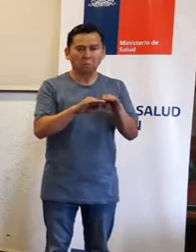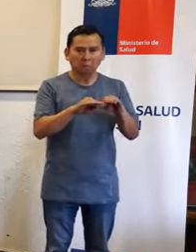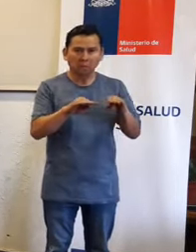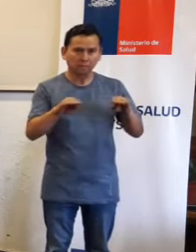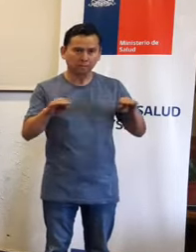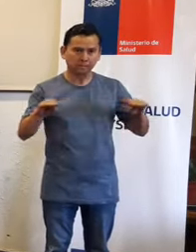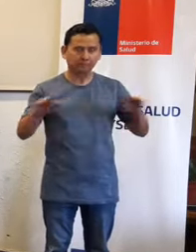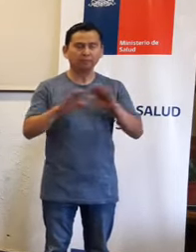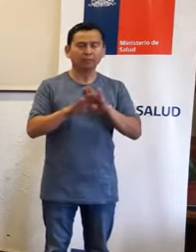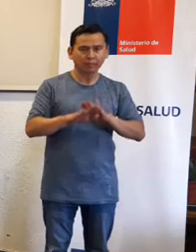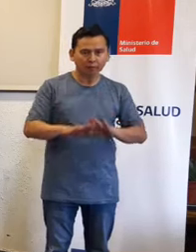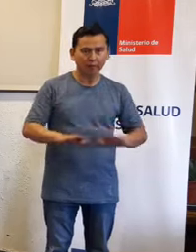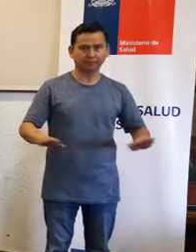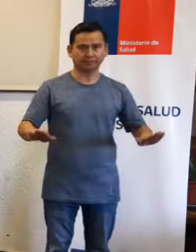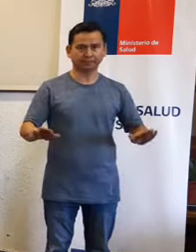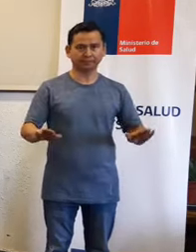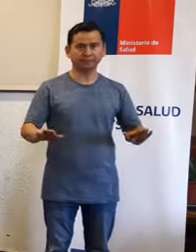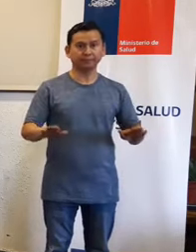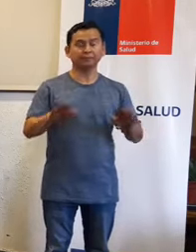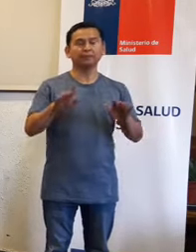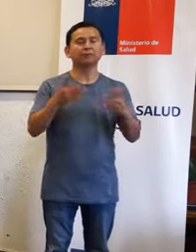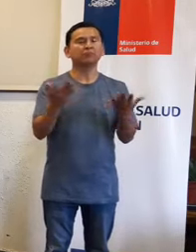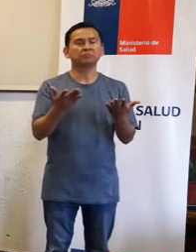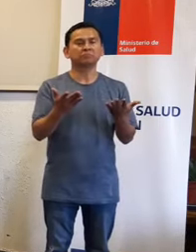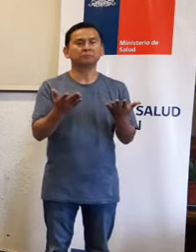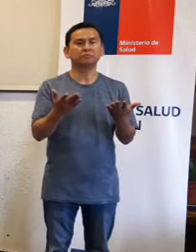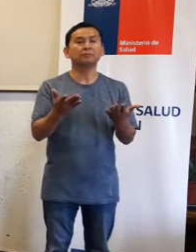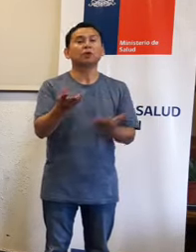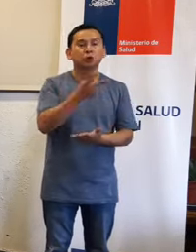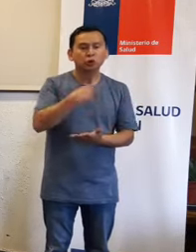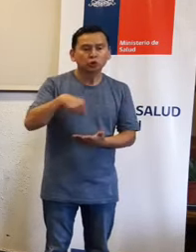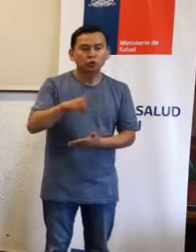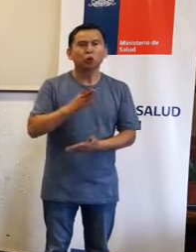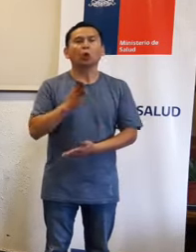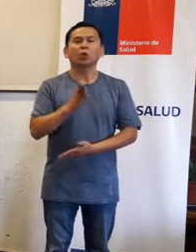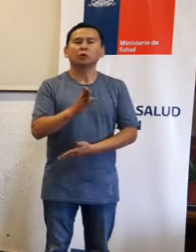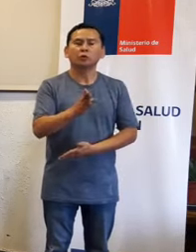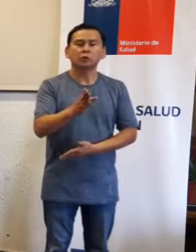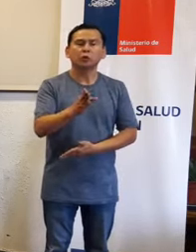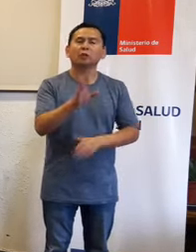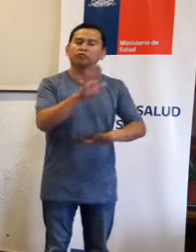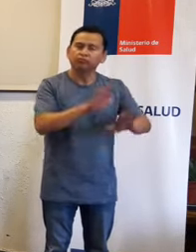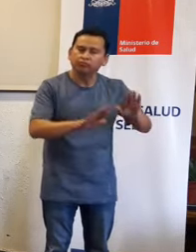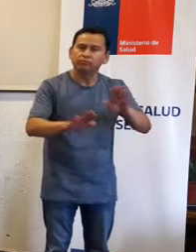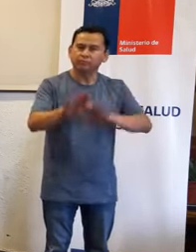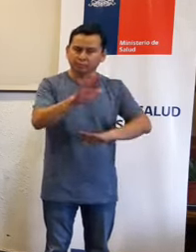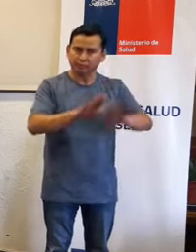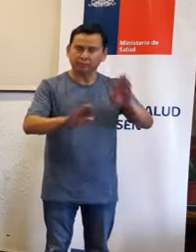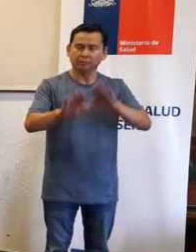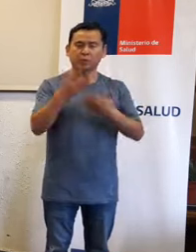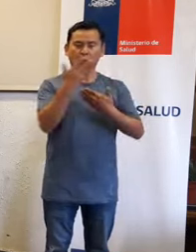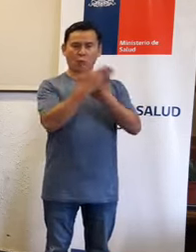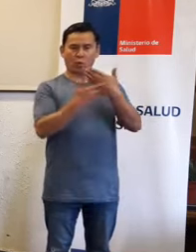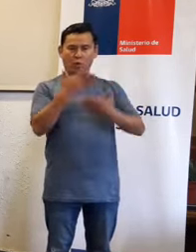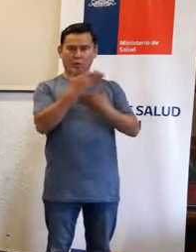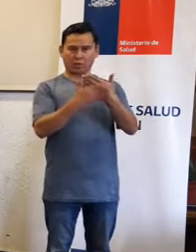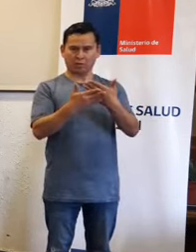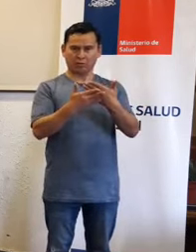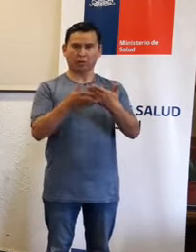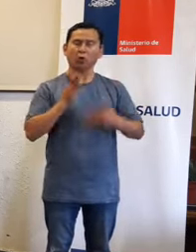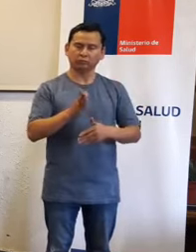tranquilizadoras. Estas estadísticas nos tienen que hacer seguir trabajando en la prevención y el autocuidado, en